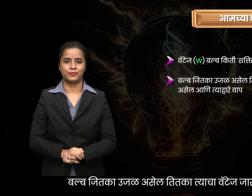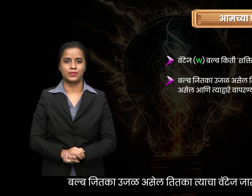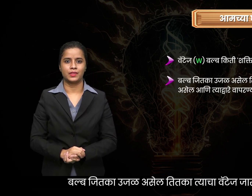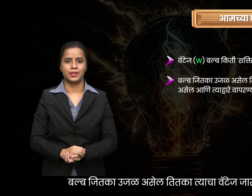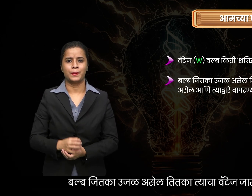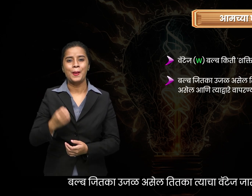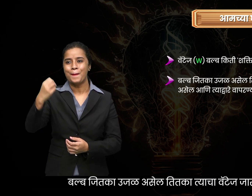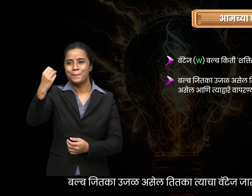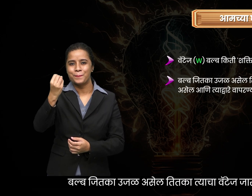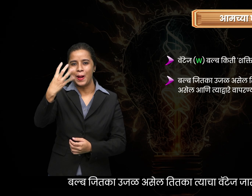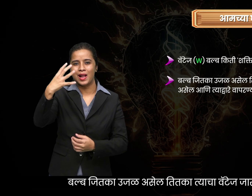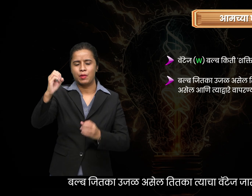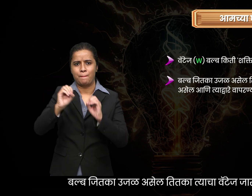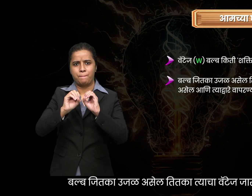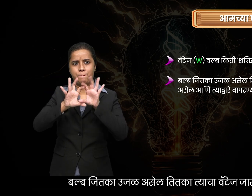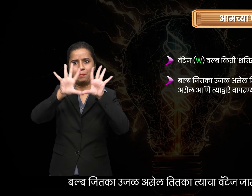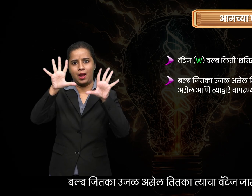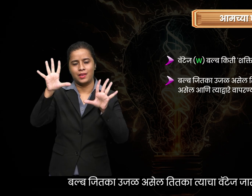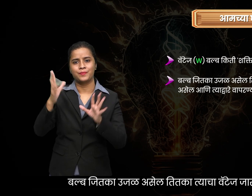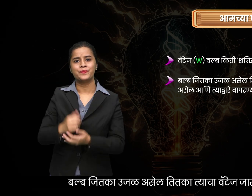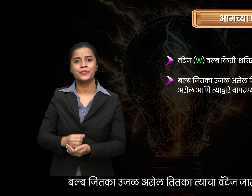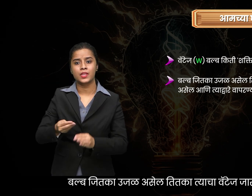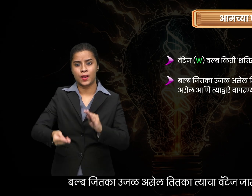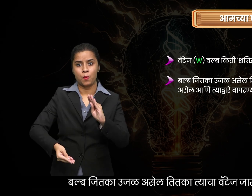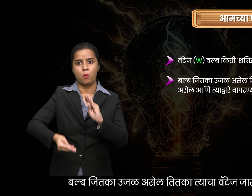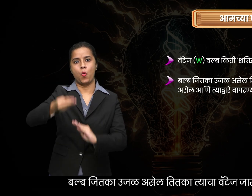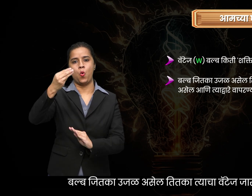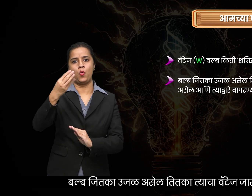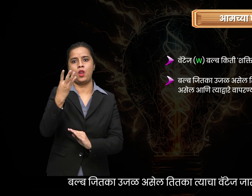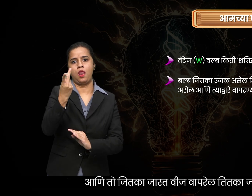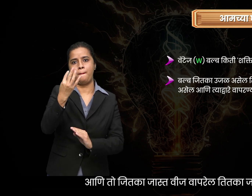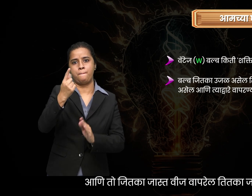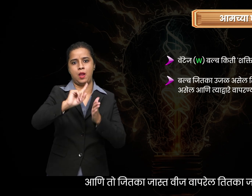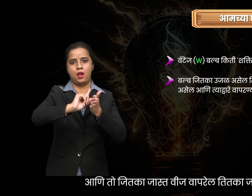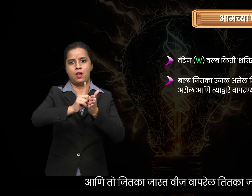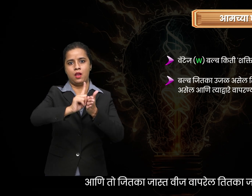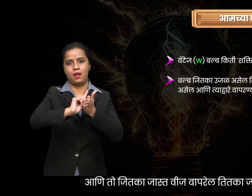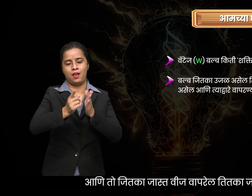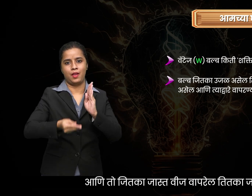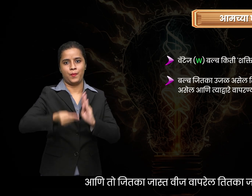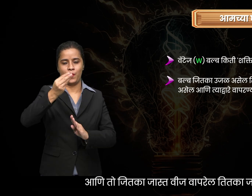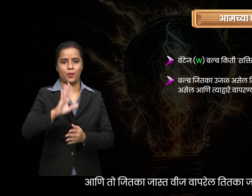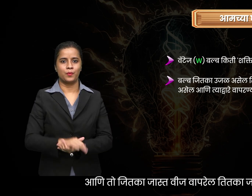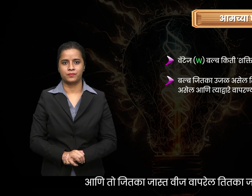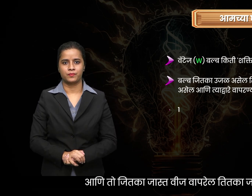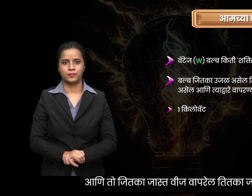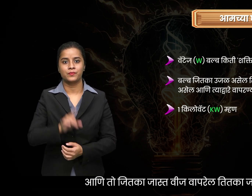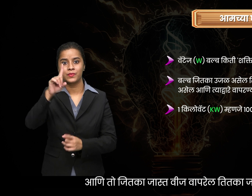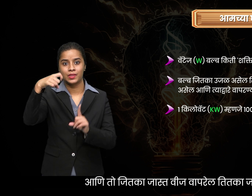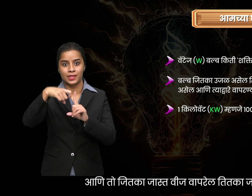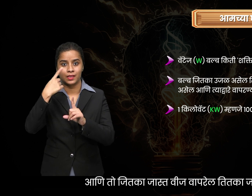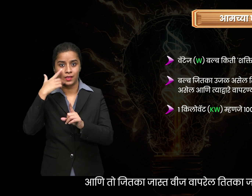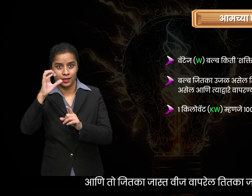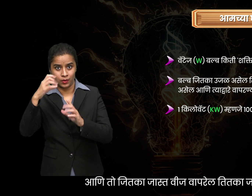बल्ब जितका उजळ असेल तितका त्याचं वॉट्स जास्त असेल आणि त्याद्वारे वापरण्यात येणारी